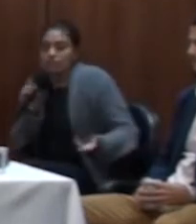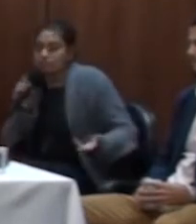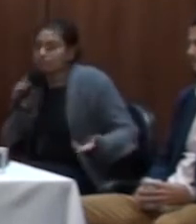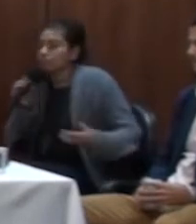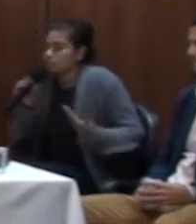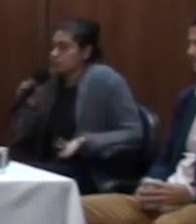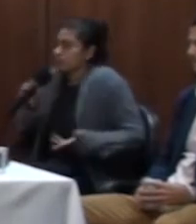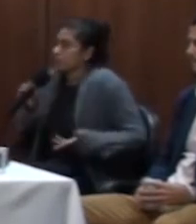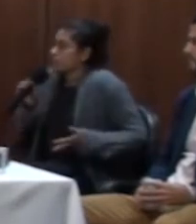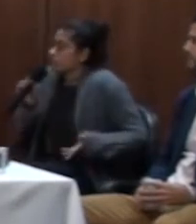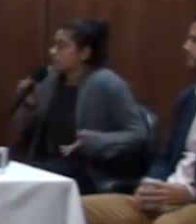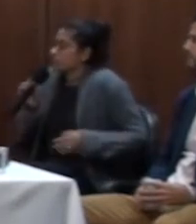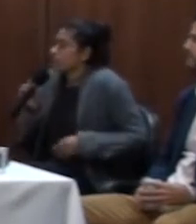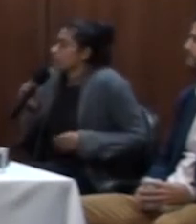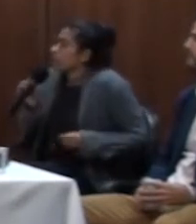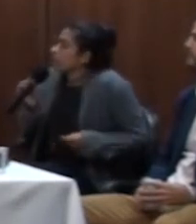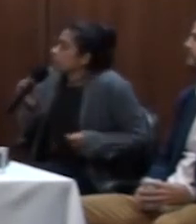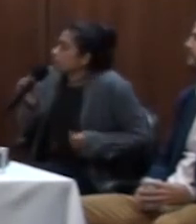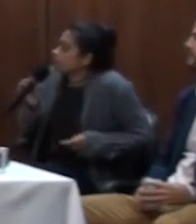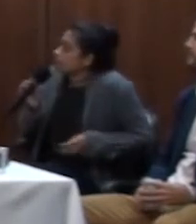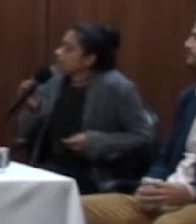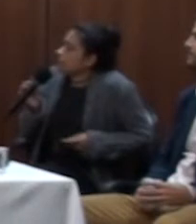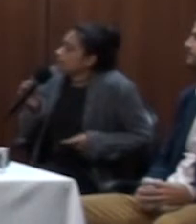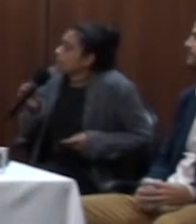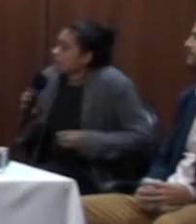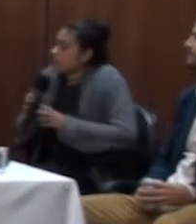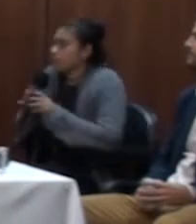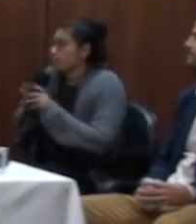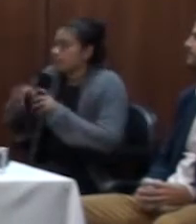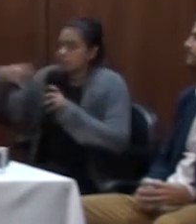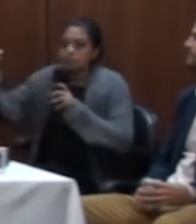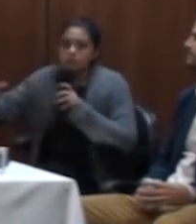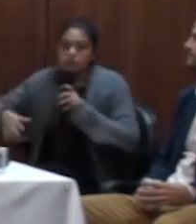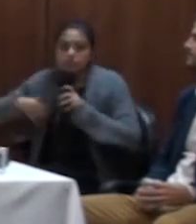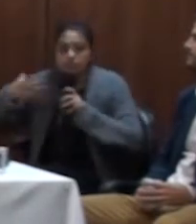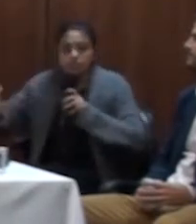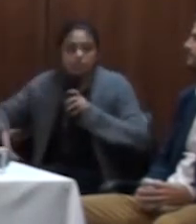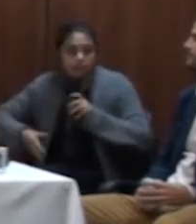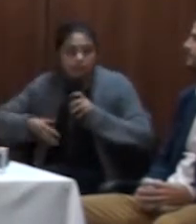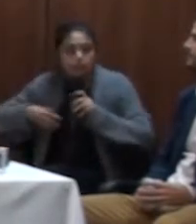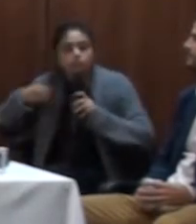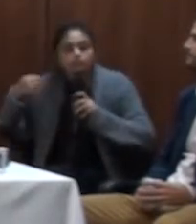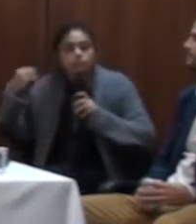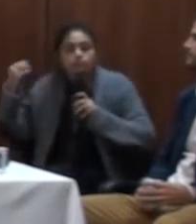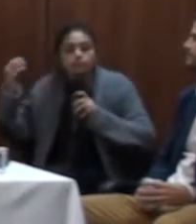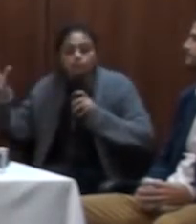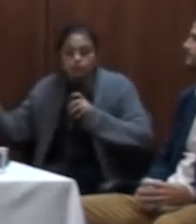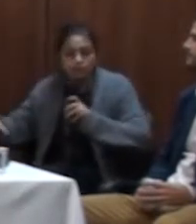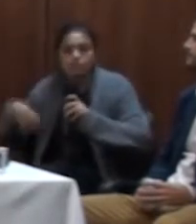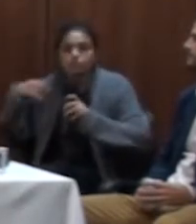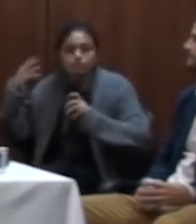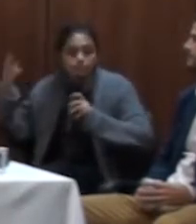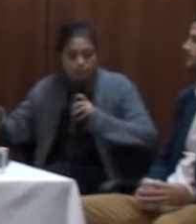fato gere, né, o processo transexualizador. E aí, enfim, com as informações que a gente recebeu